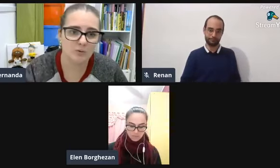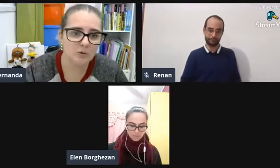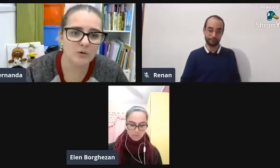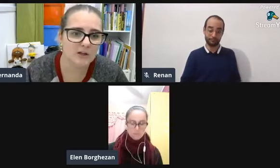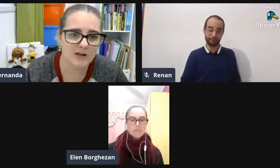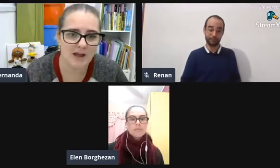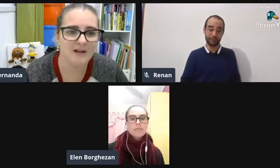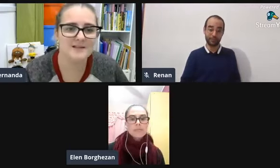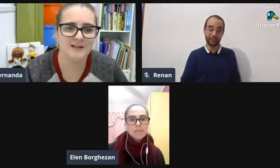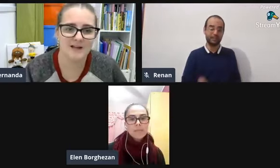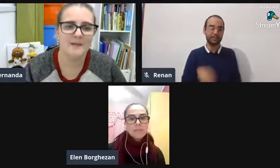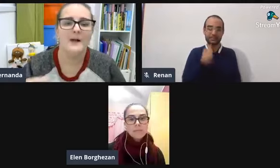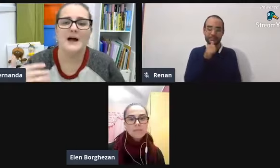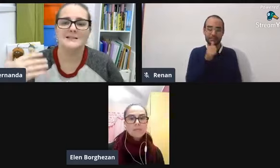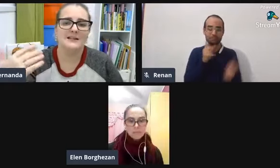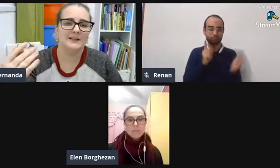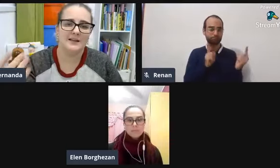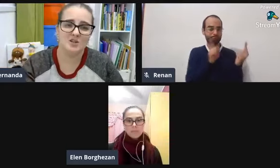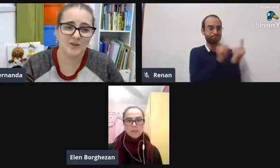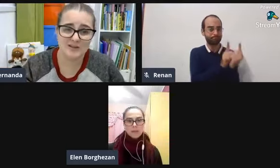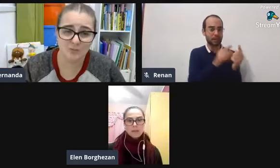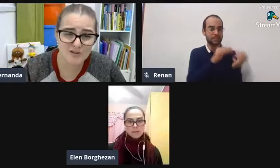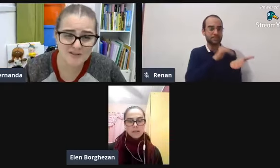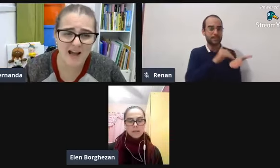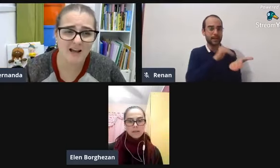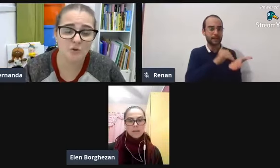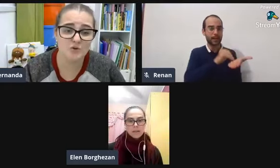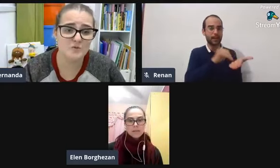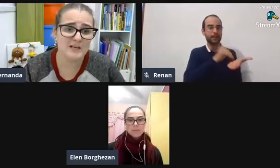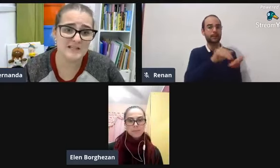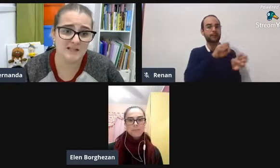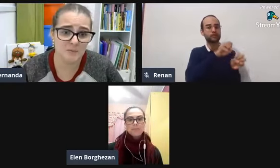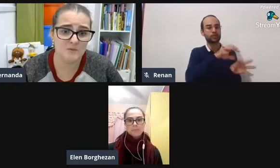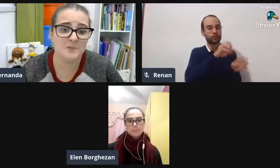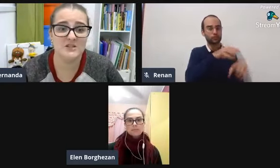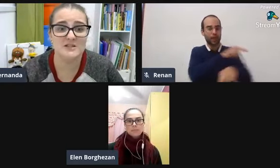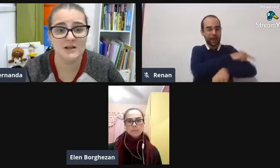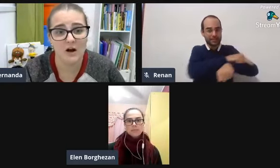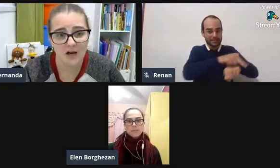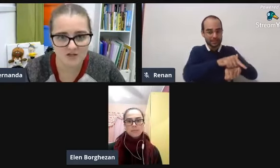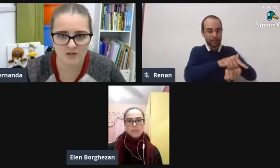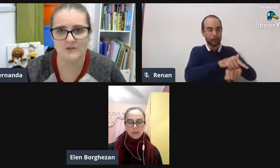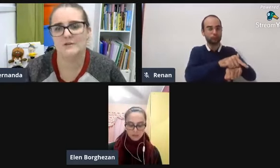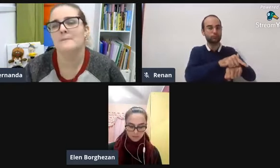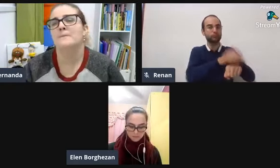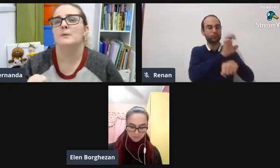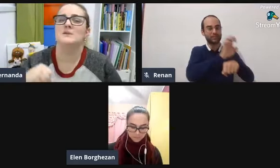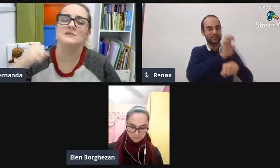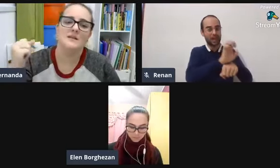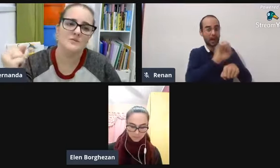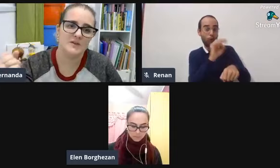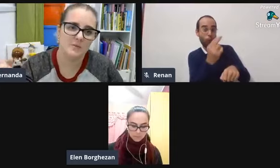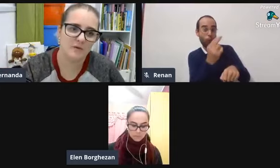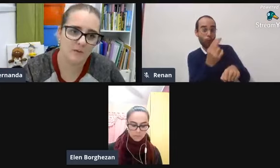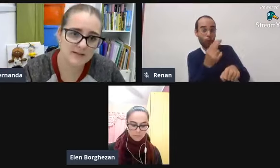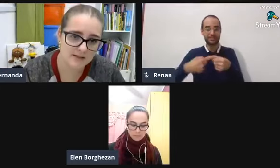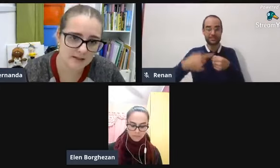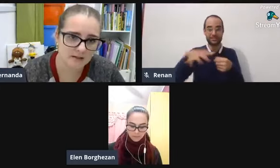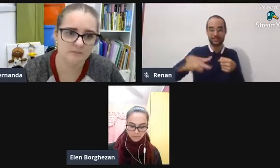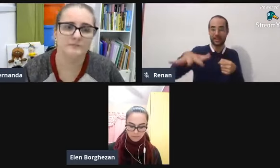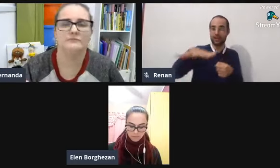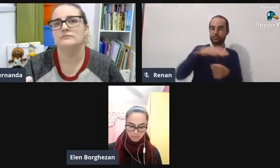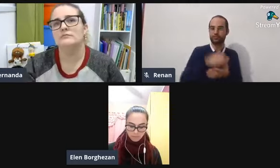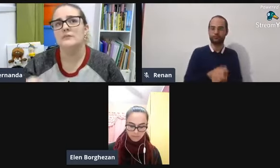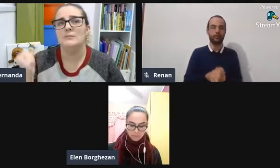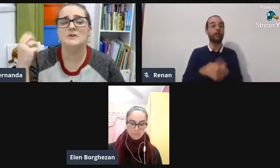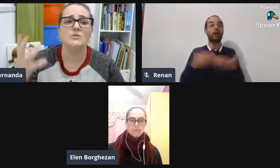a SEDUC, né, que seria a Secretaria de Educação do Estado, municípios, para dizer, olha, gente, precisamos fazer uma